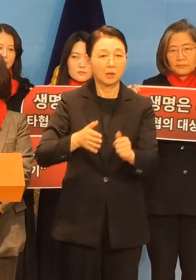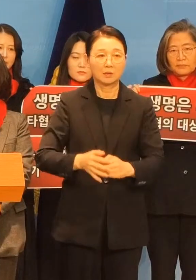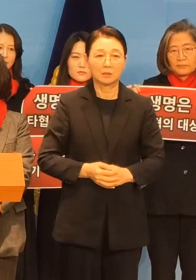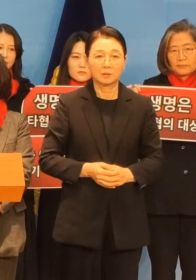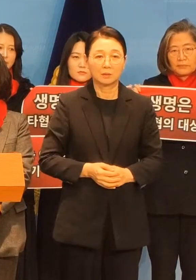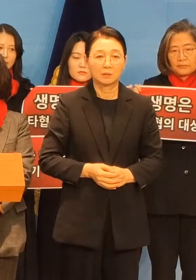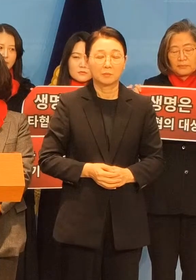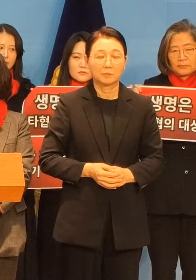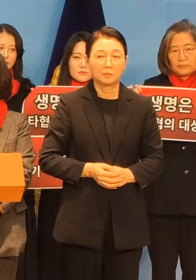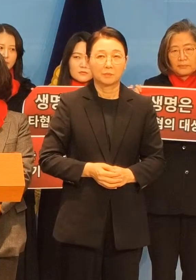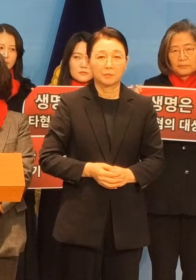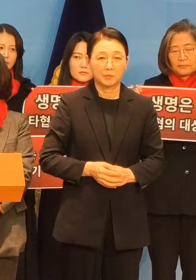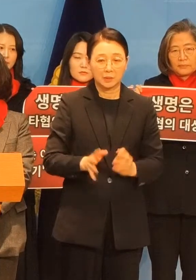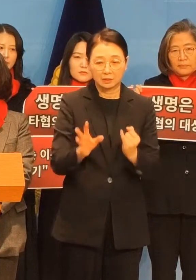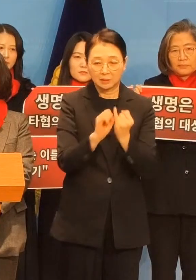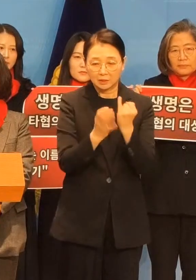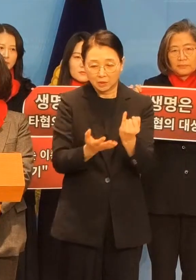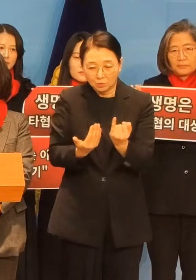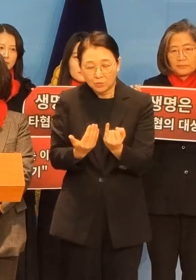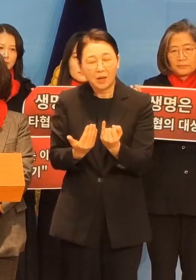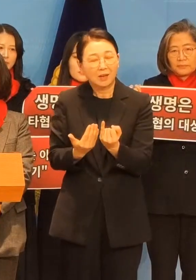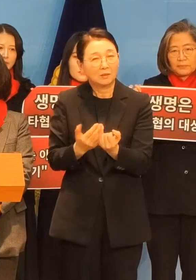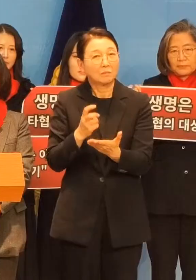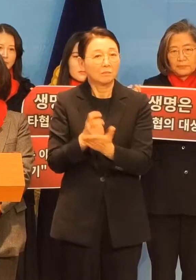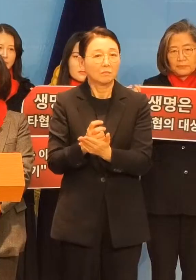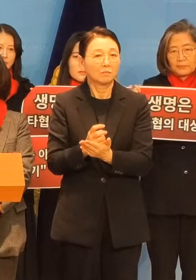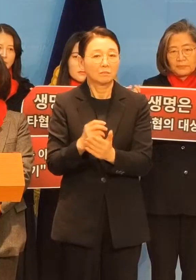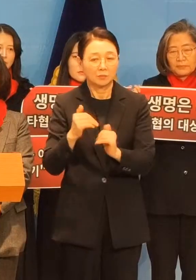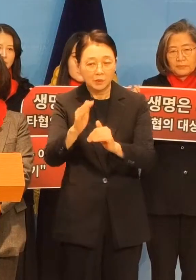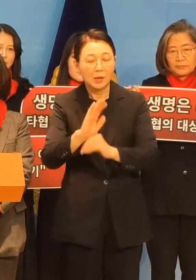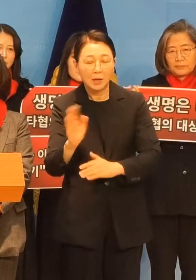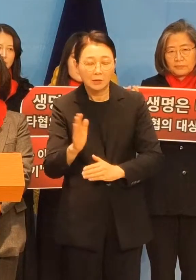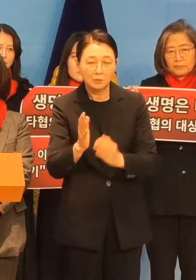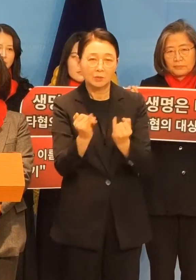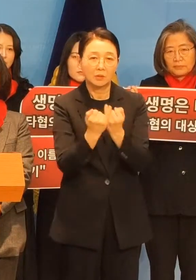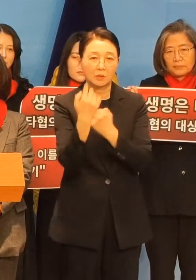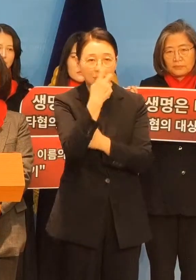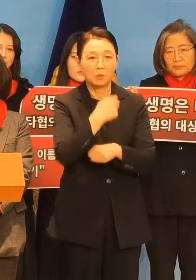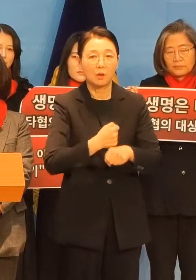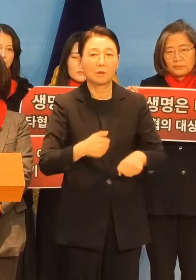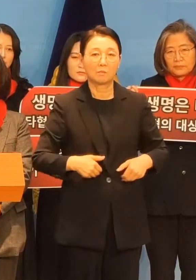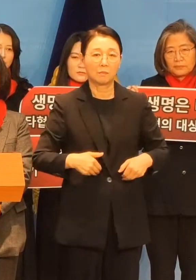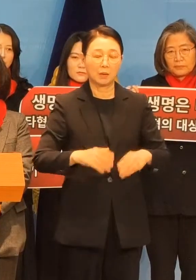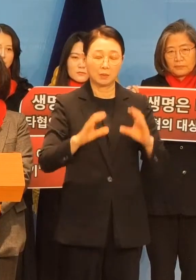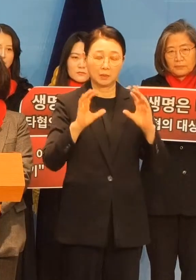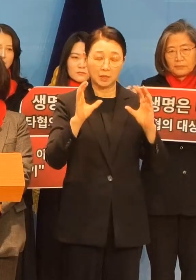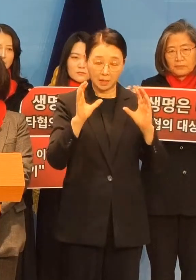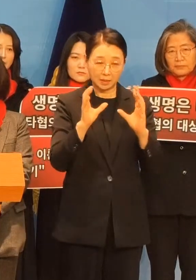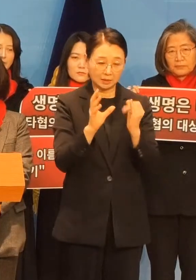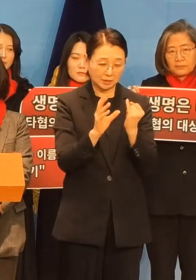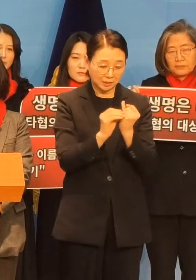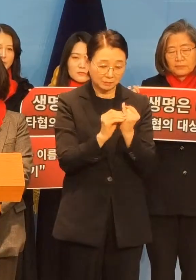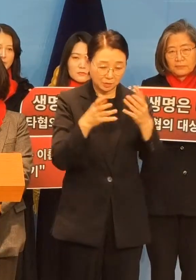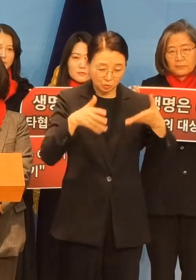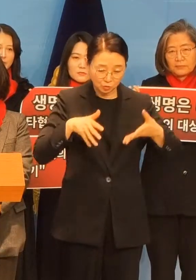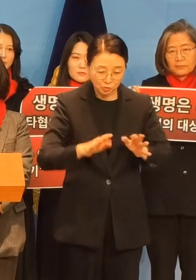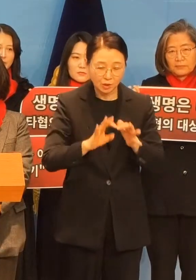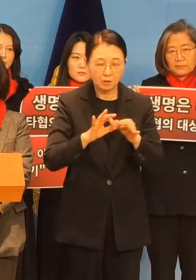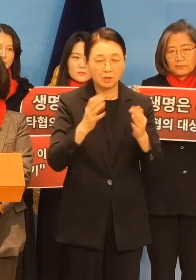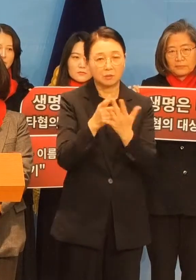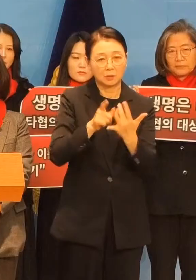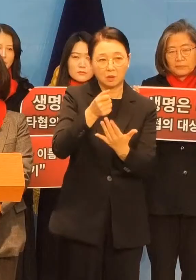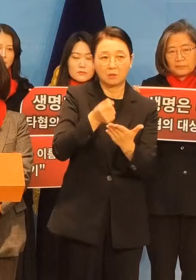상담은 낙태를 유도하는 절차가 아니라 여성을 보호하고 임신 출산을 포함한 모든